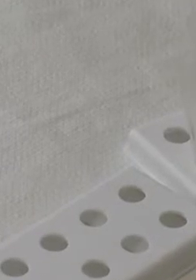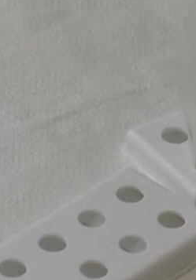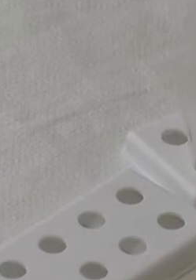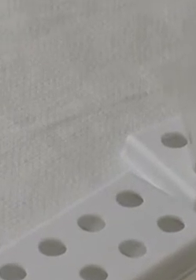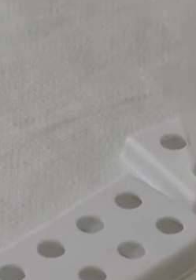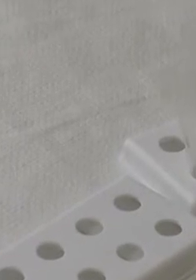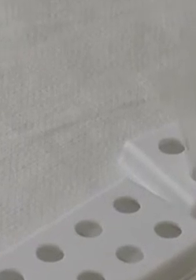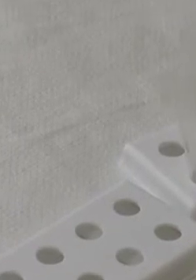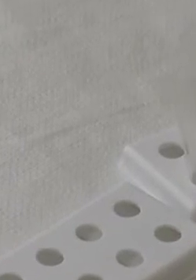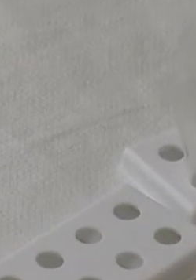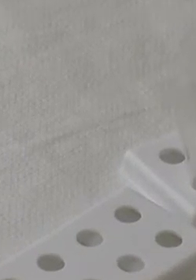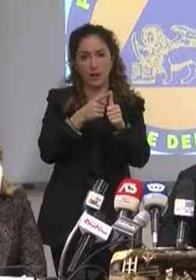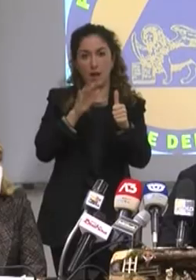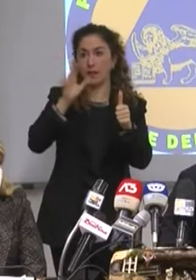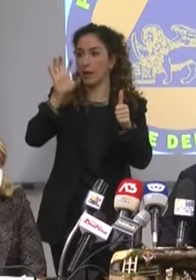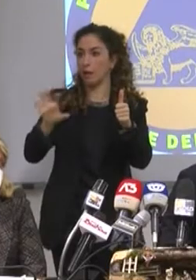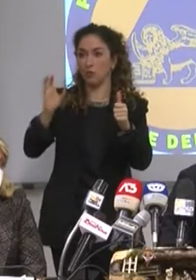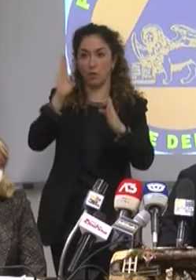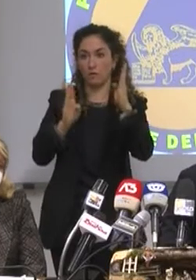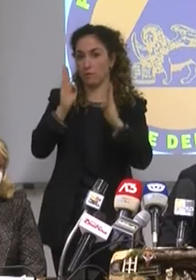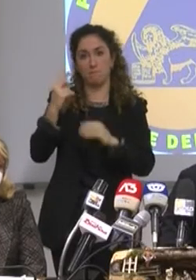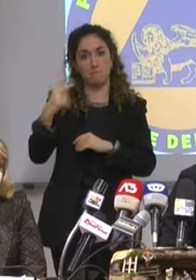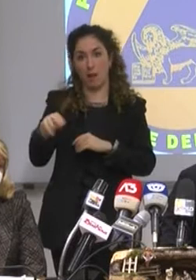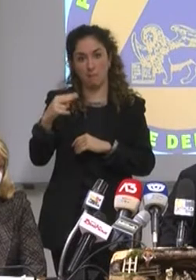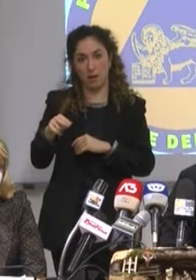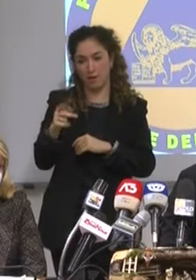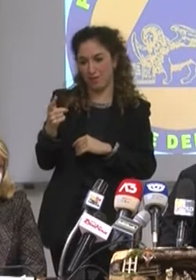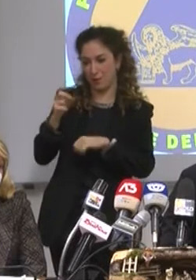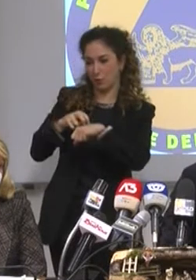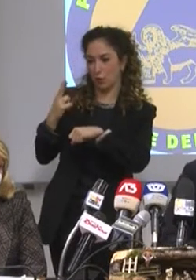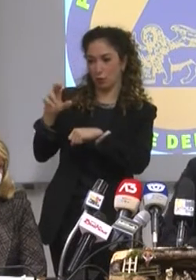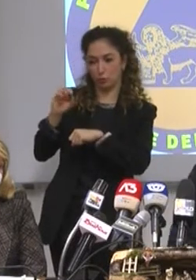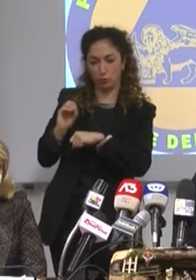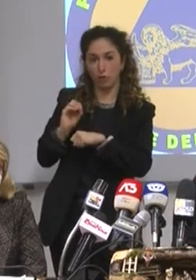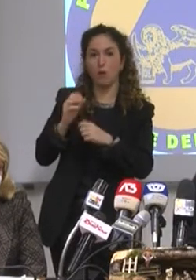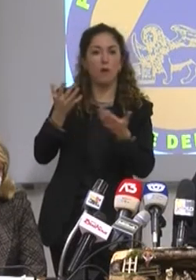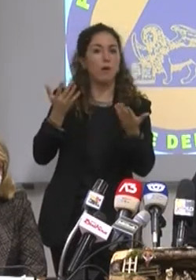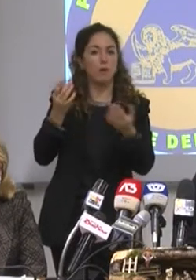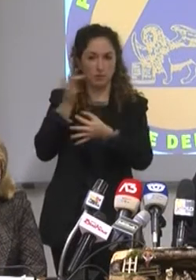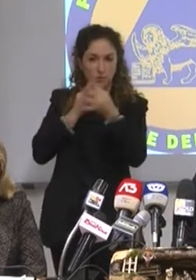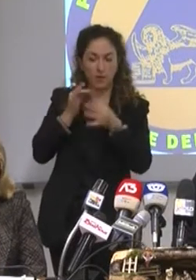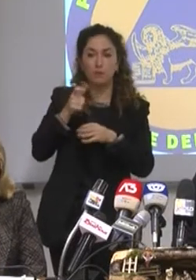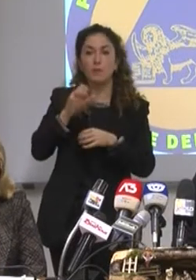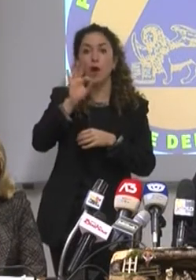primo che non è confrontabile con altre regioni, perché poi vi dirà la dottoressa ci sono regioni che fanno solo molecolari,